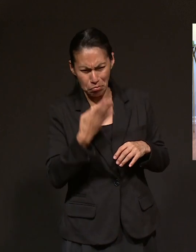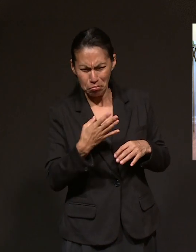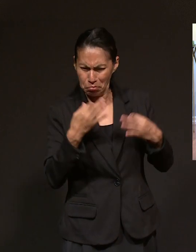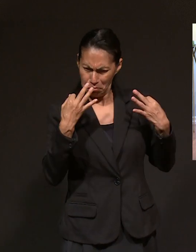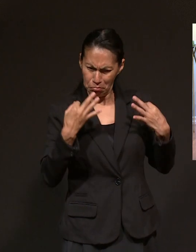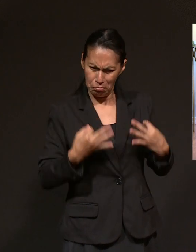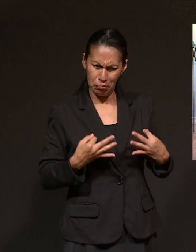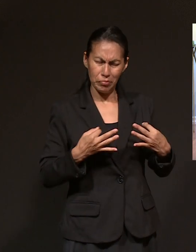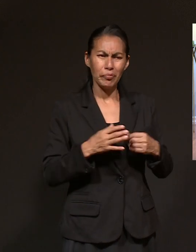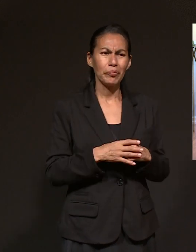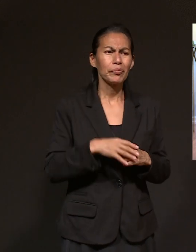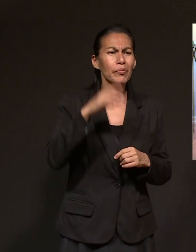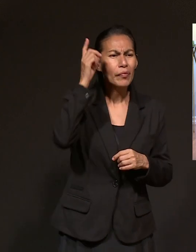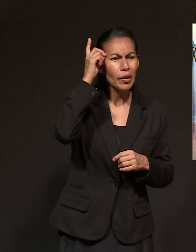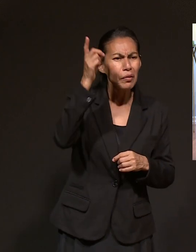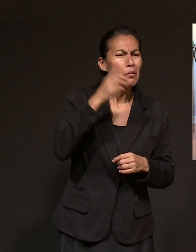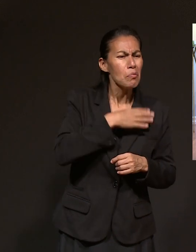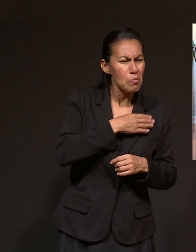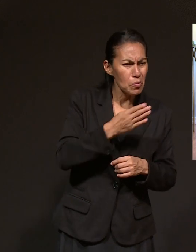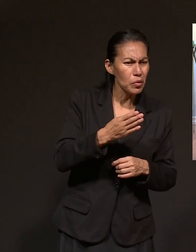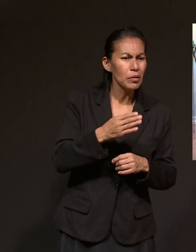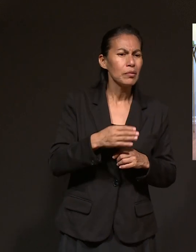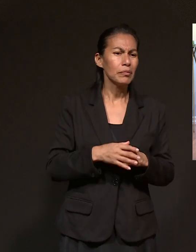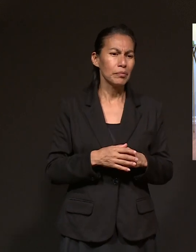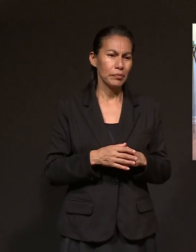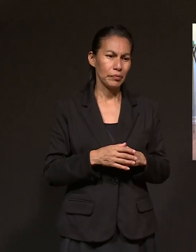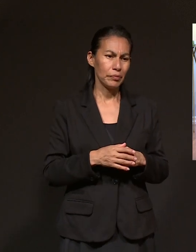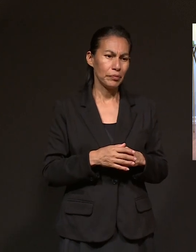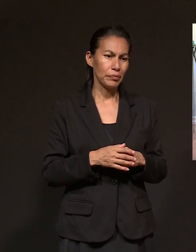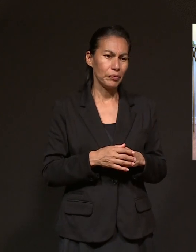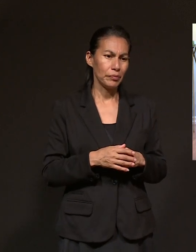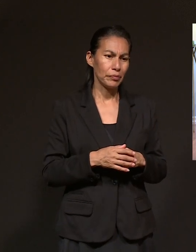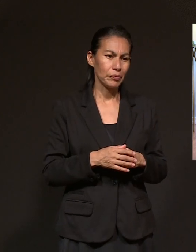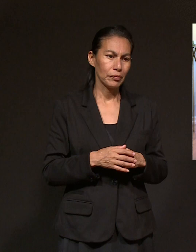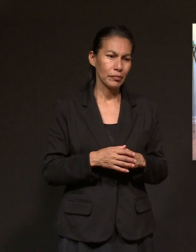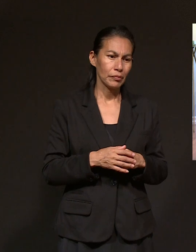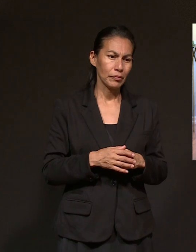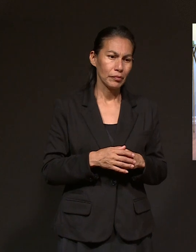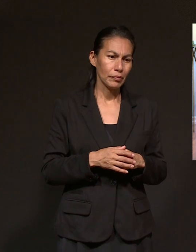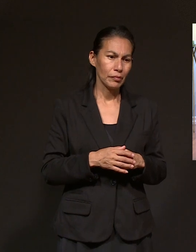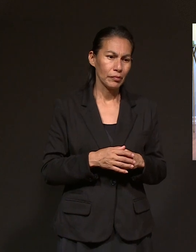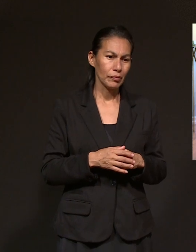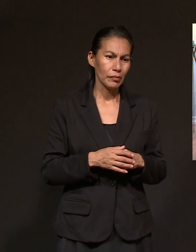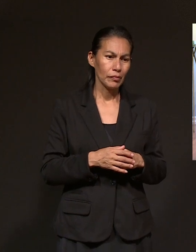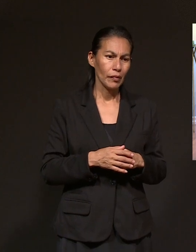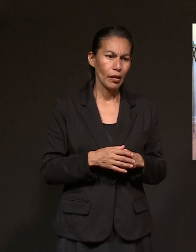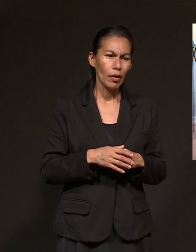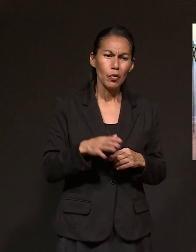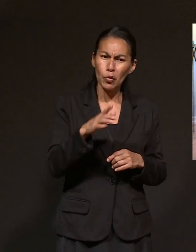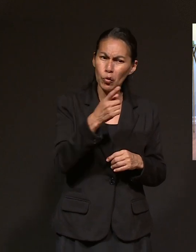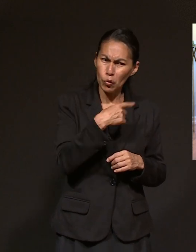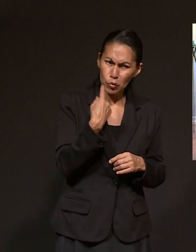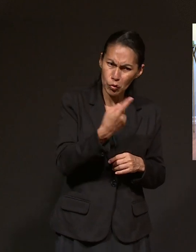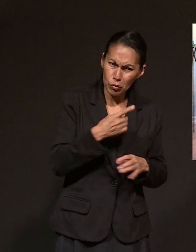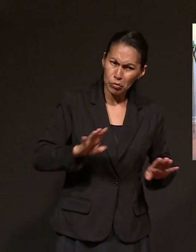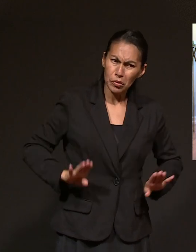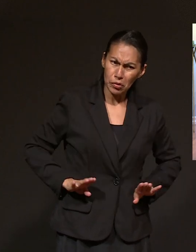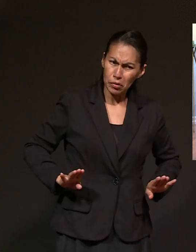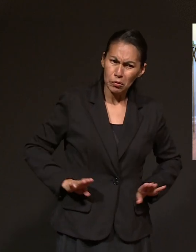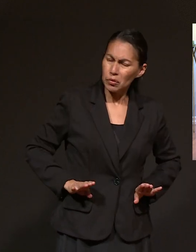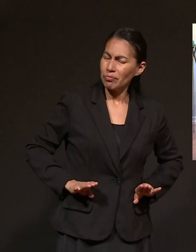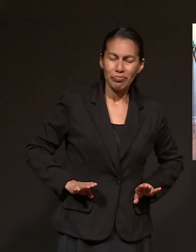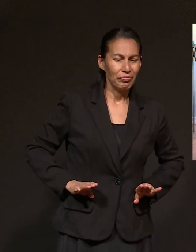satisfacción. Por todo lo bueno que Dios ha sido contigo. A pesar de que no lo merecemos.